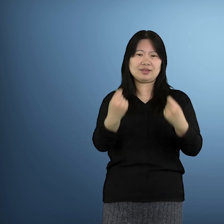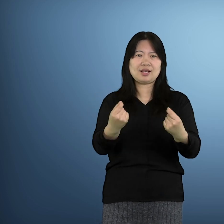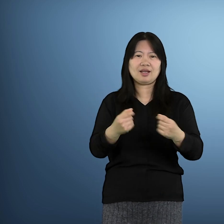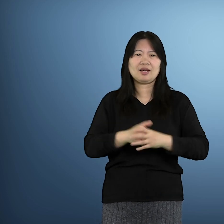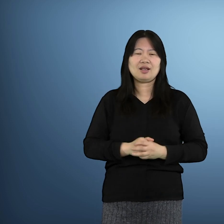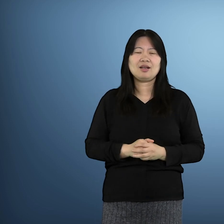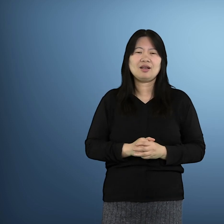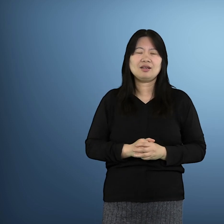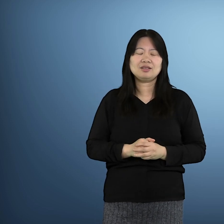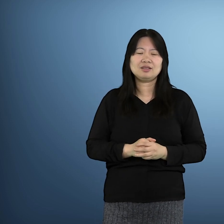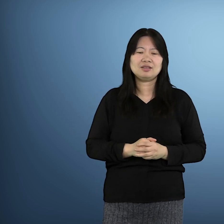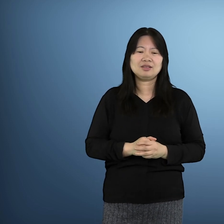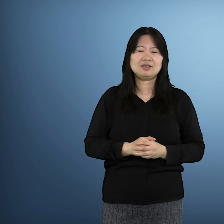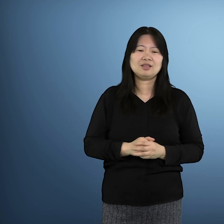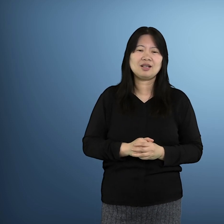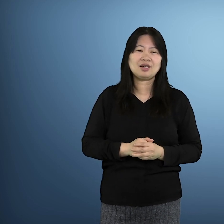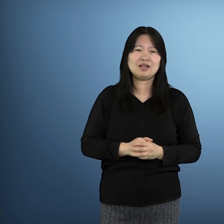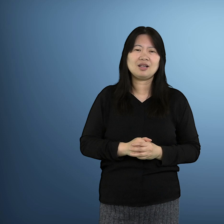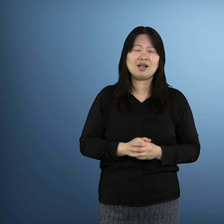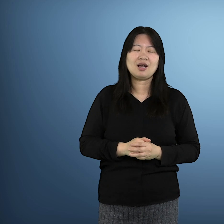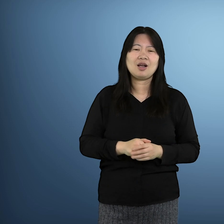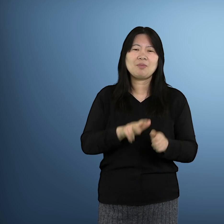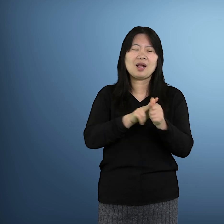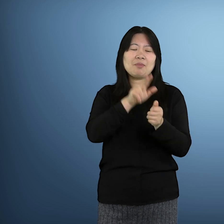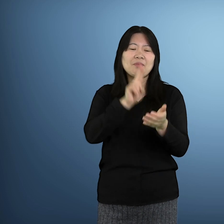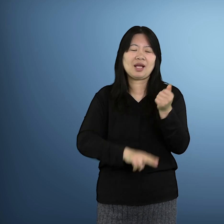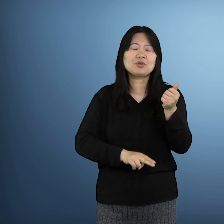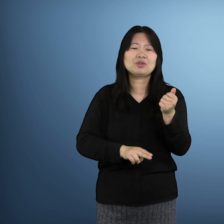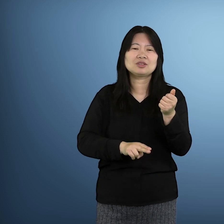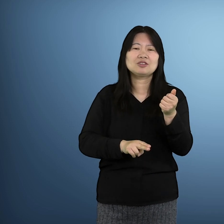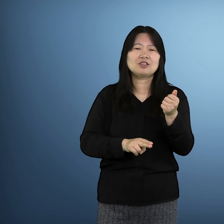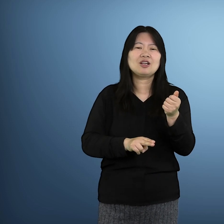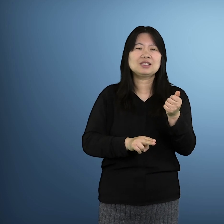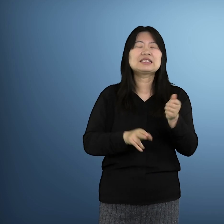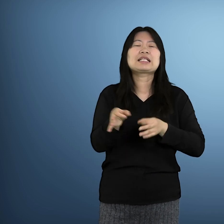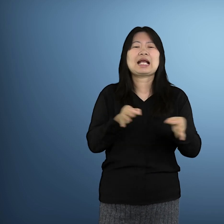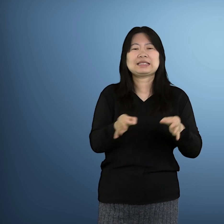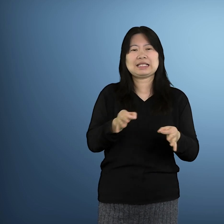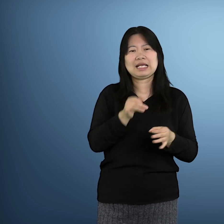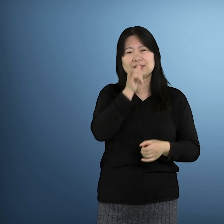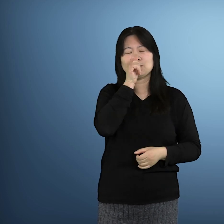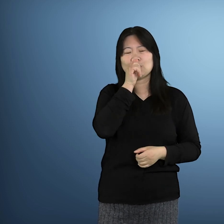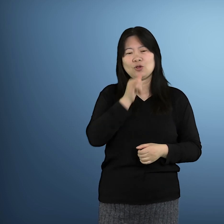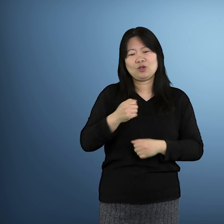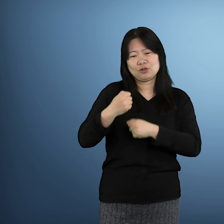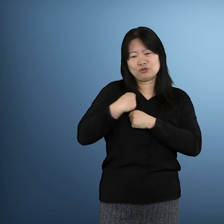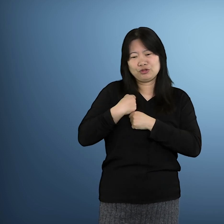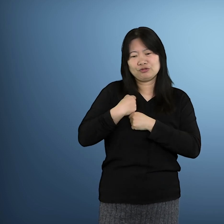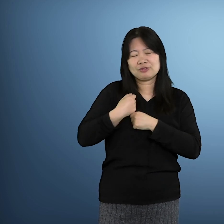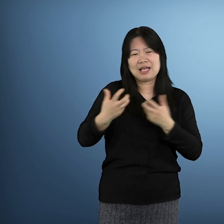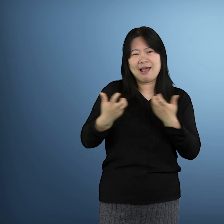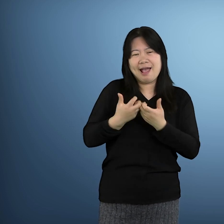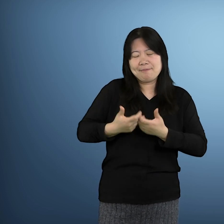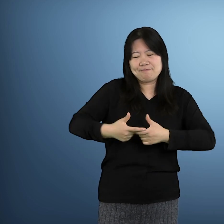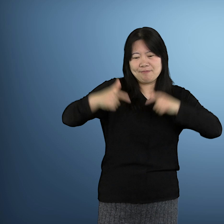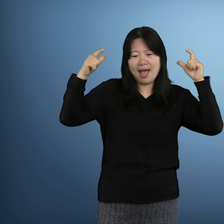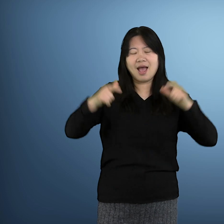말을 팔고 사는 장사를 하게 되고 군비 확장을 하고 은금을